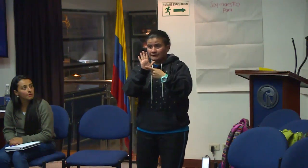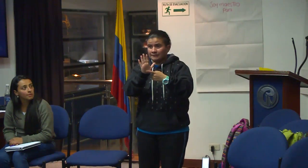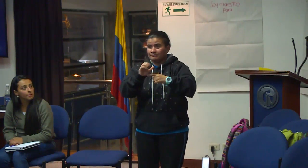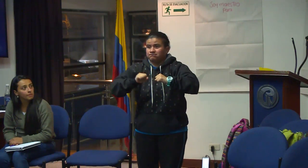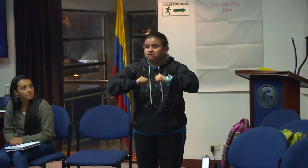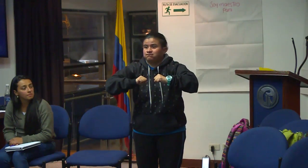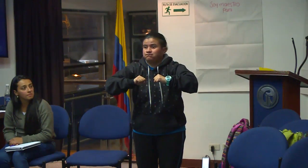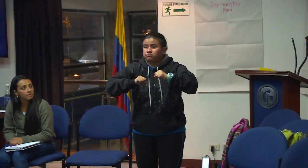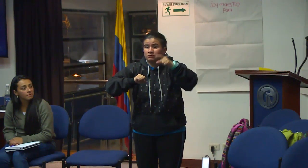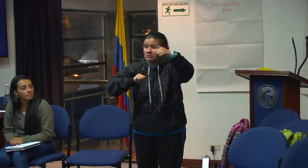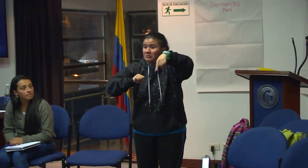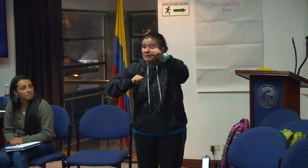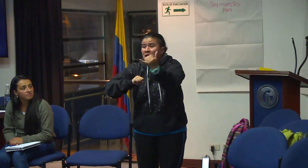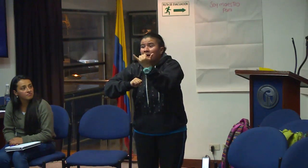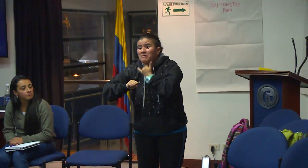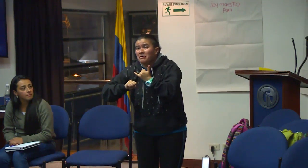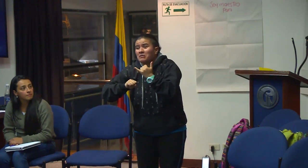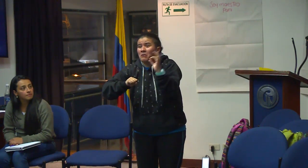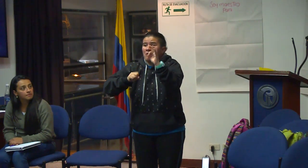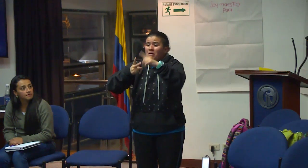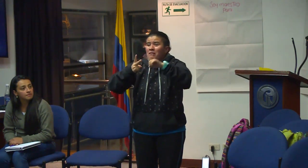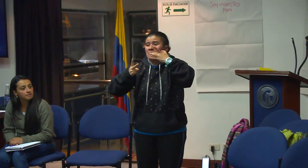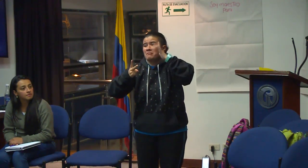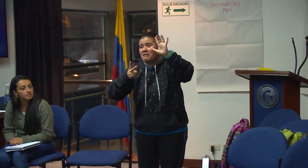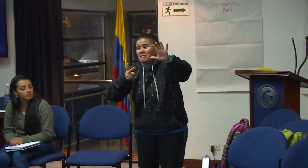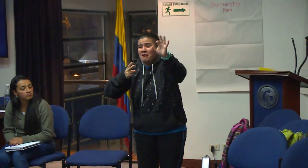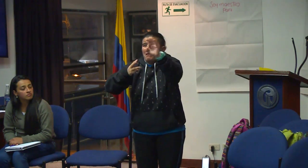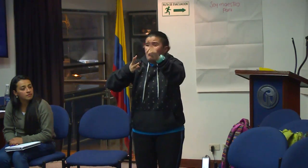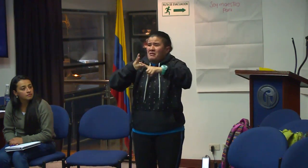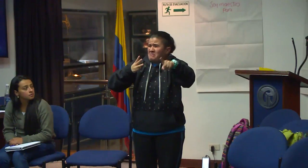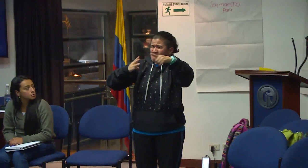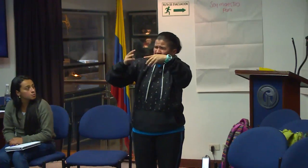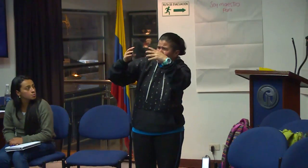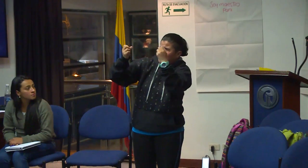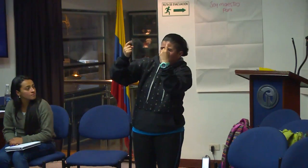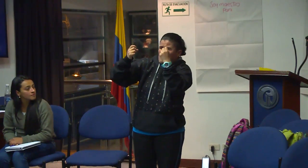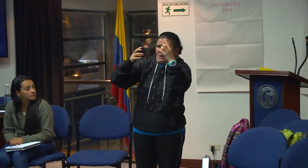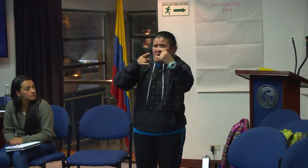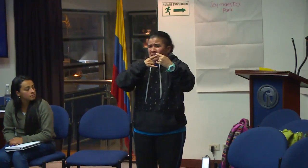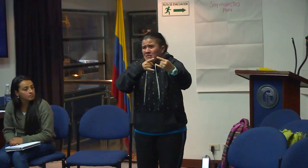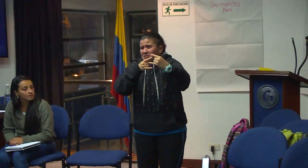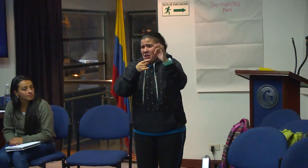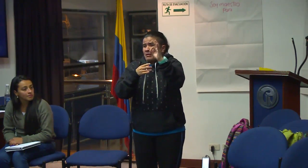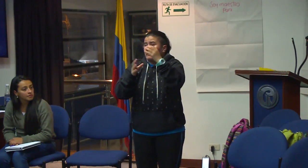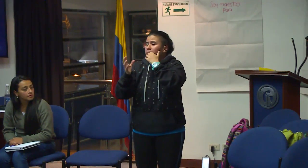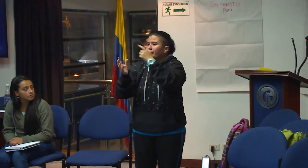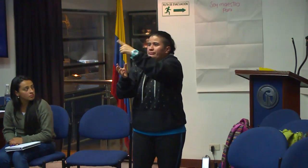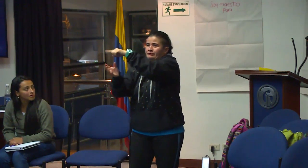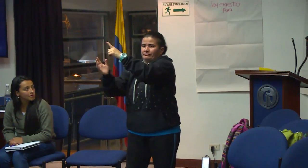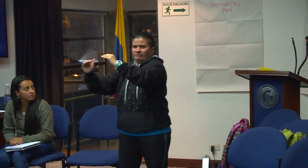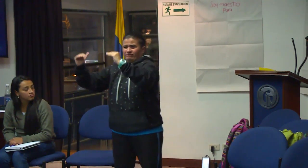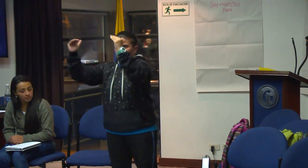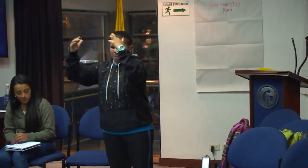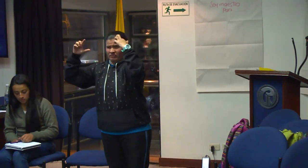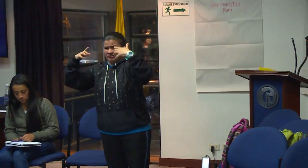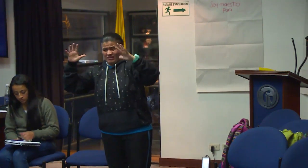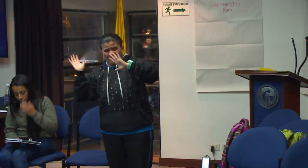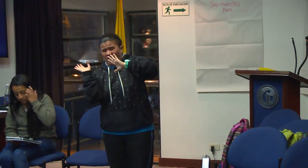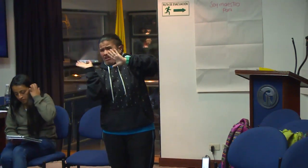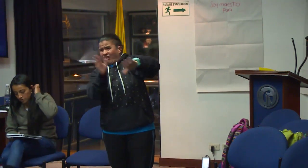ver, ¿quién? O sea, ellos no se están moviendo, ellos me dicen que está mal o que pobrecitos, no entienden, no